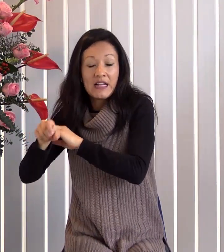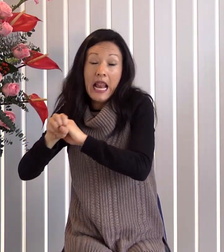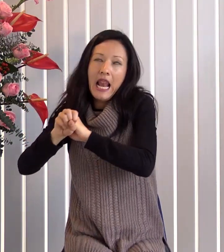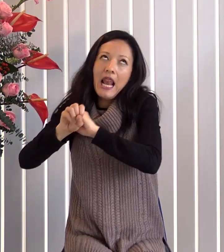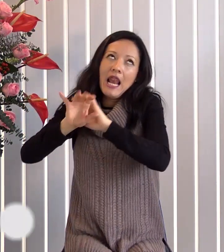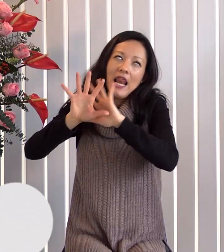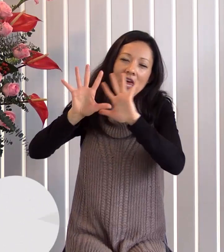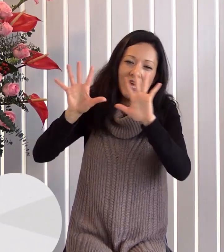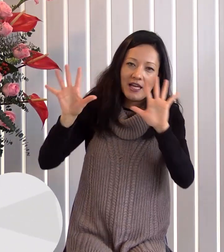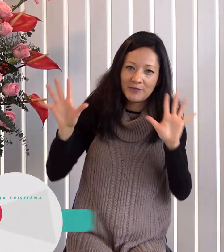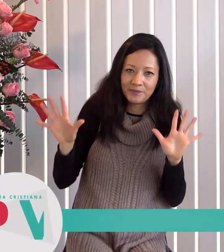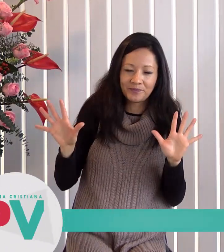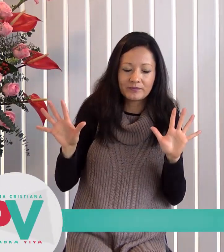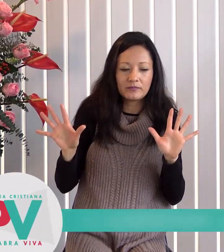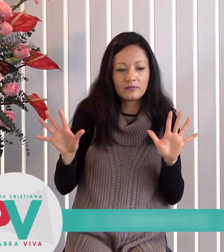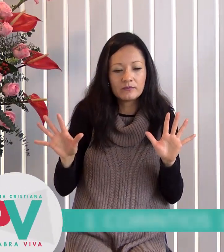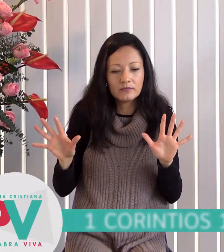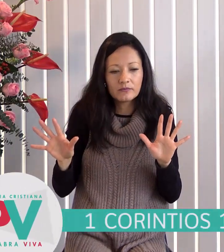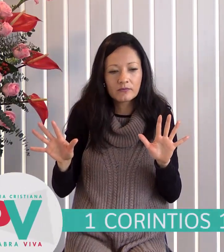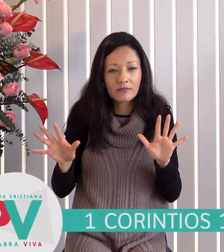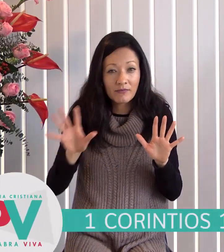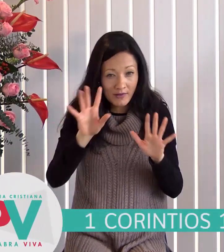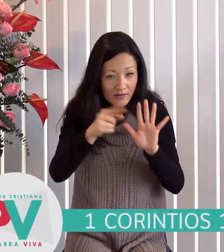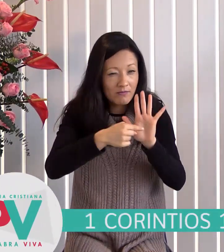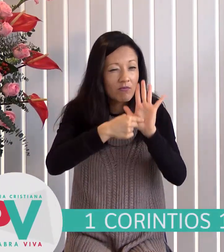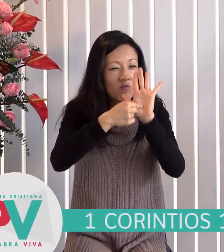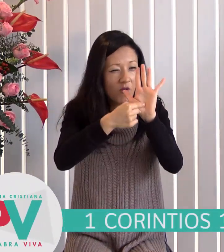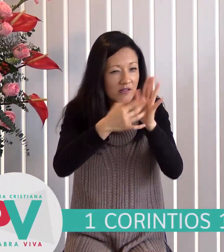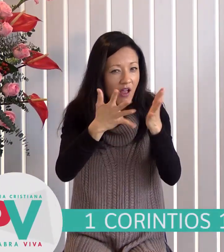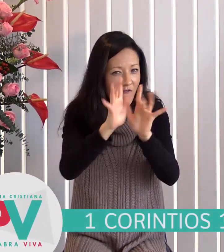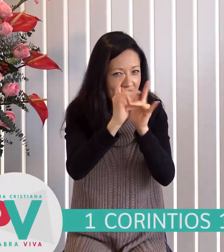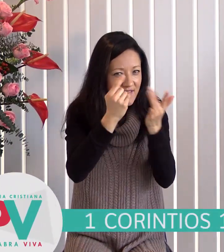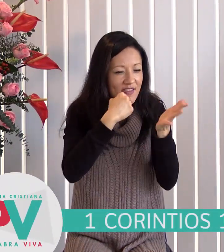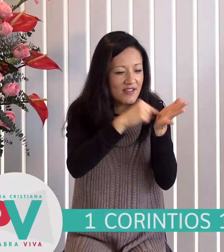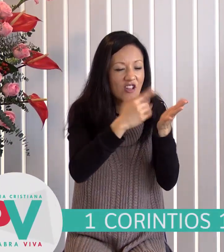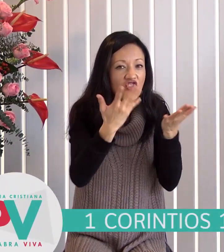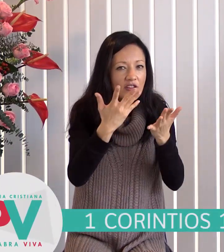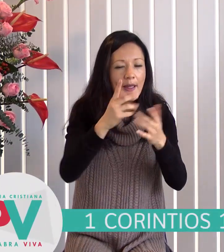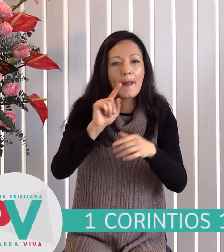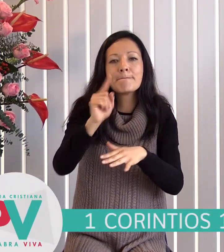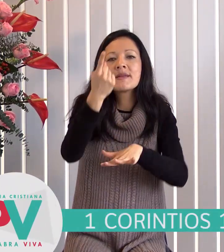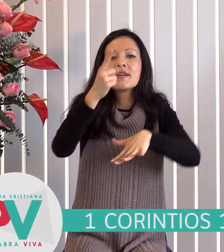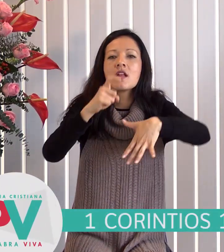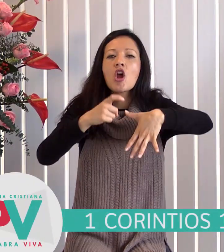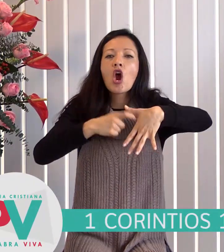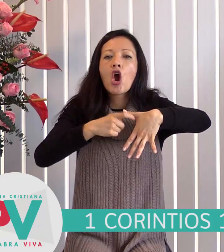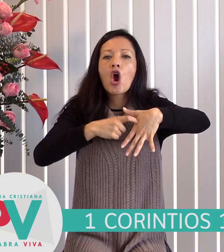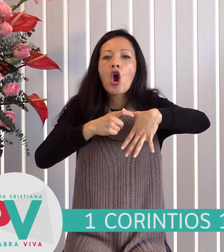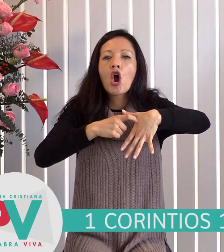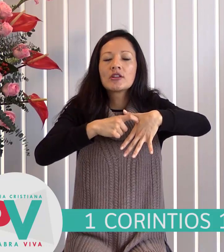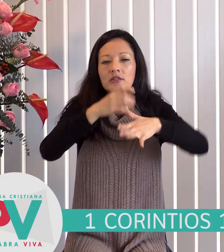Claro, yo le voy a mostrar algo que dice la Biblia. 1 Corintios 10,